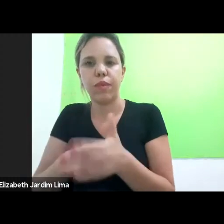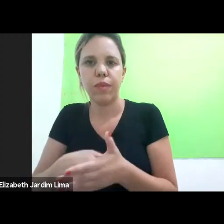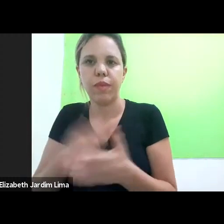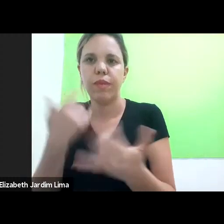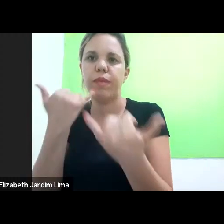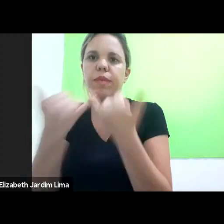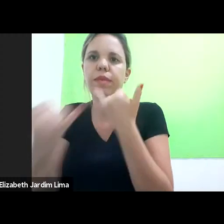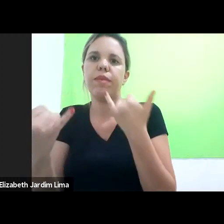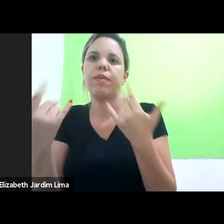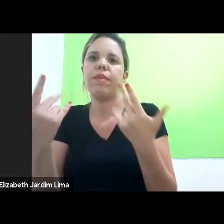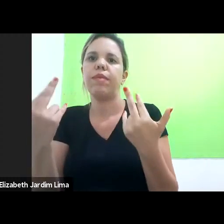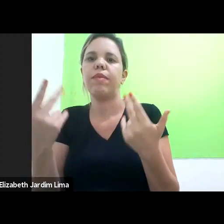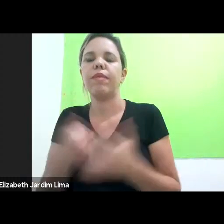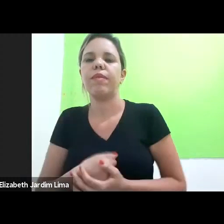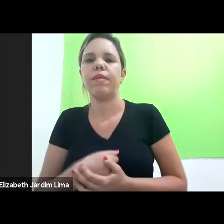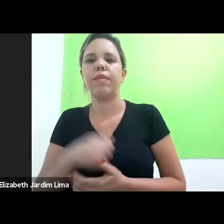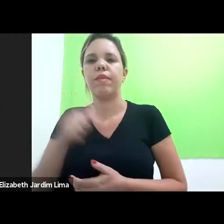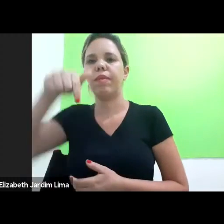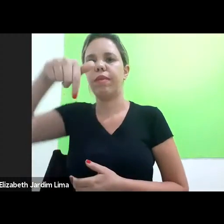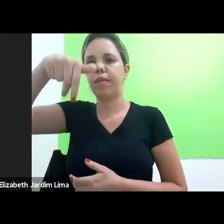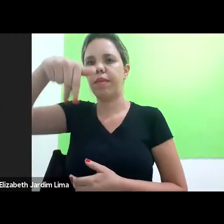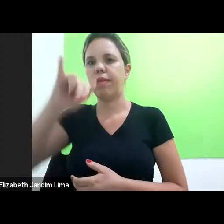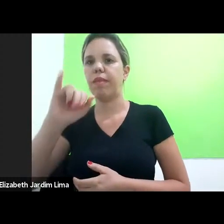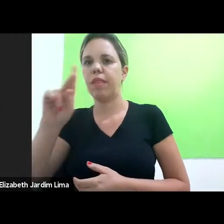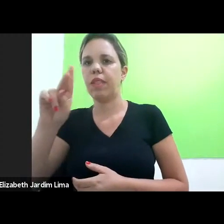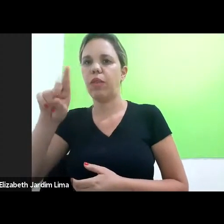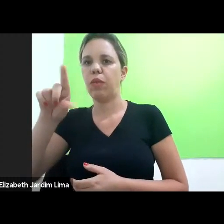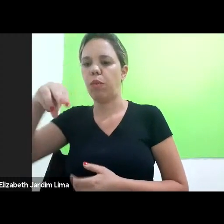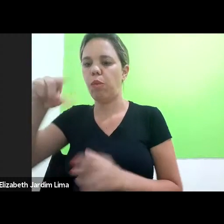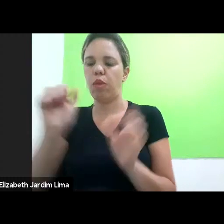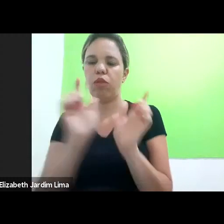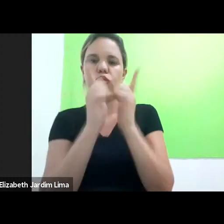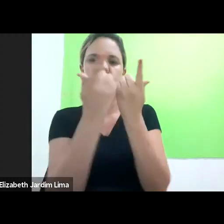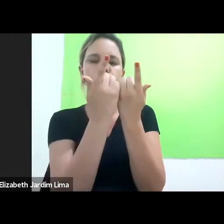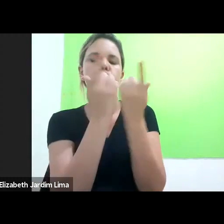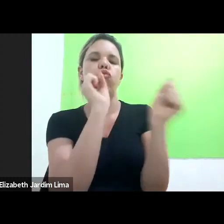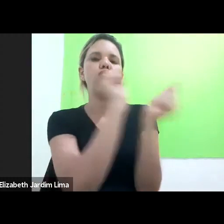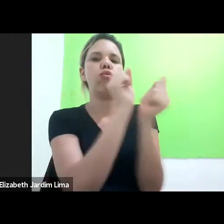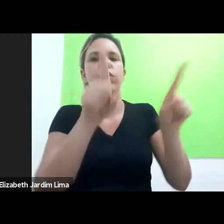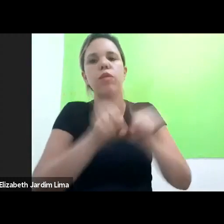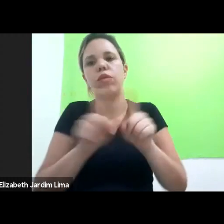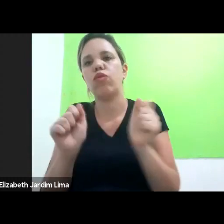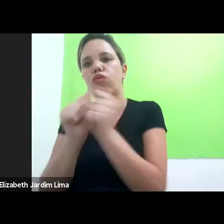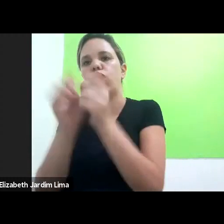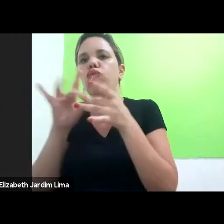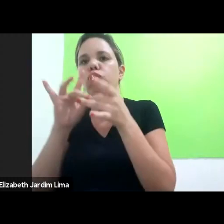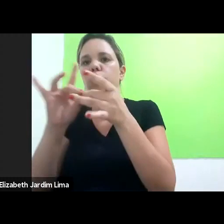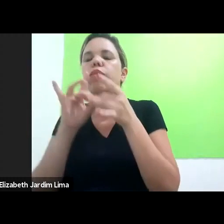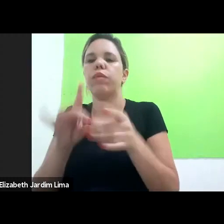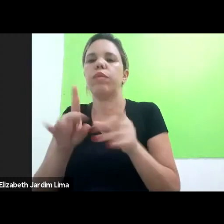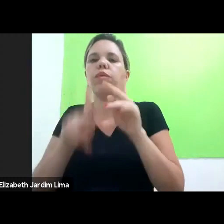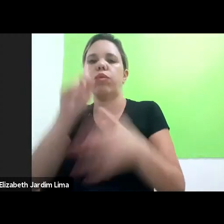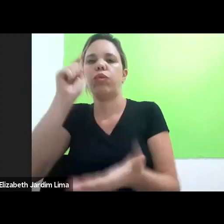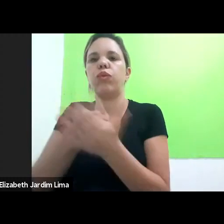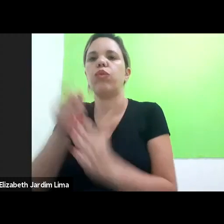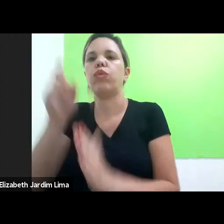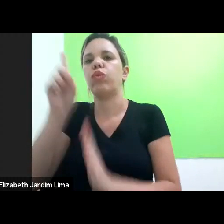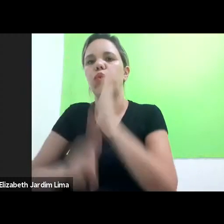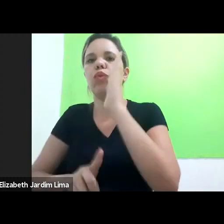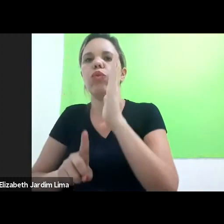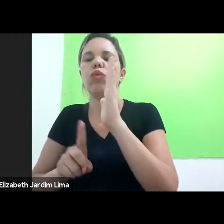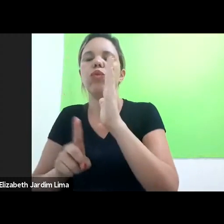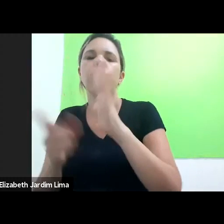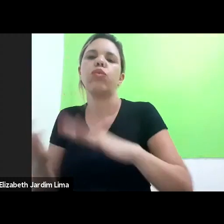né? Quilombolas indígenas, estamos aí em várias frentes juntos, né? Nessa garantia de direitos, aí fez uma